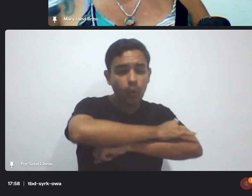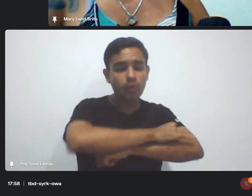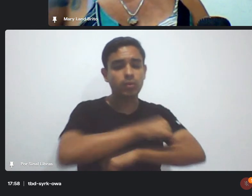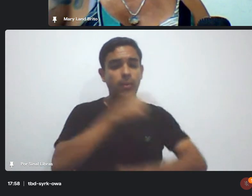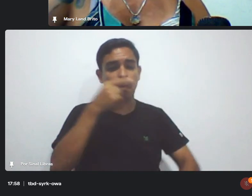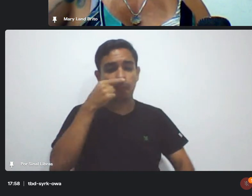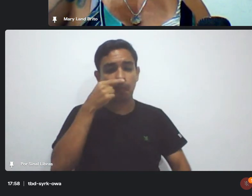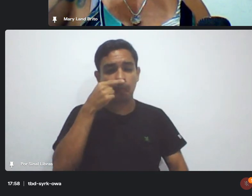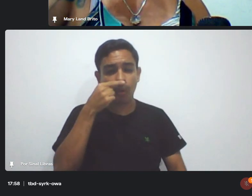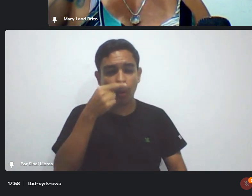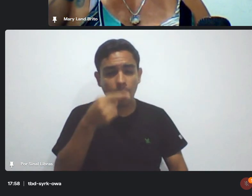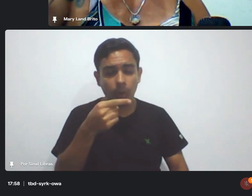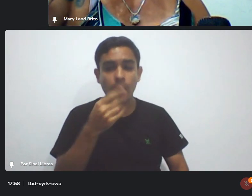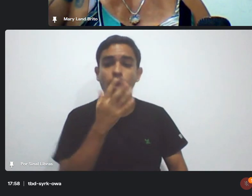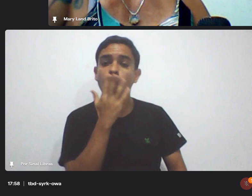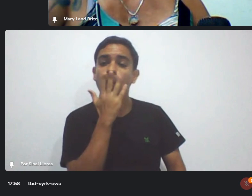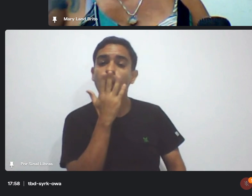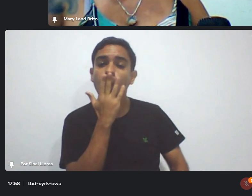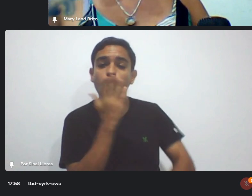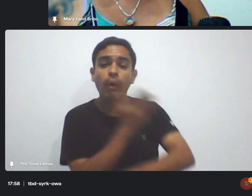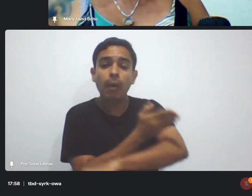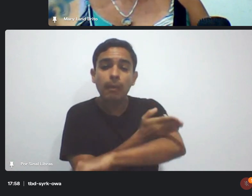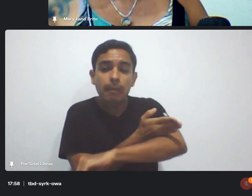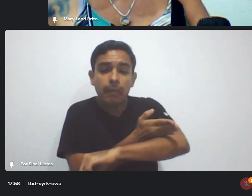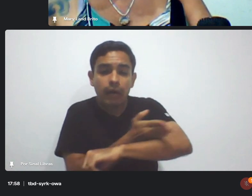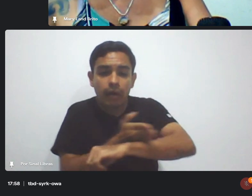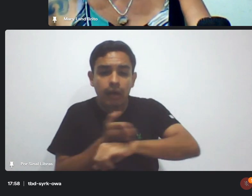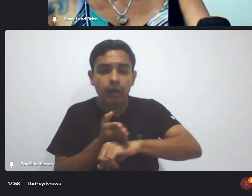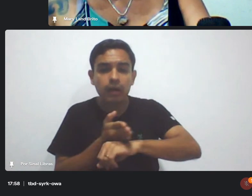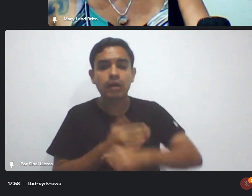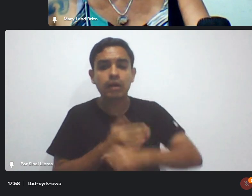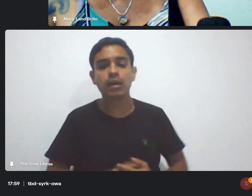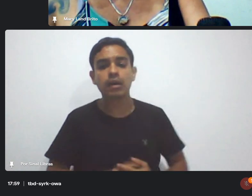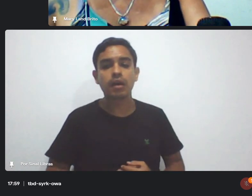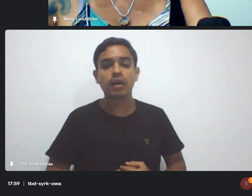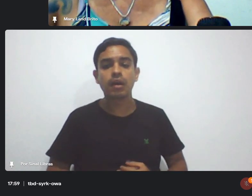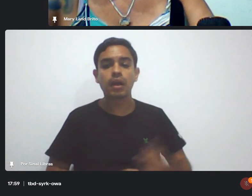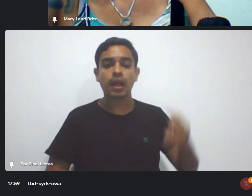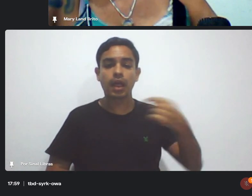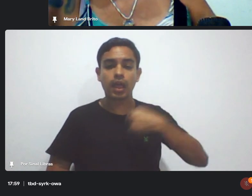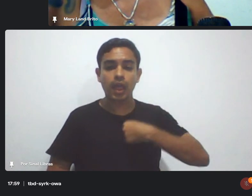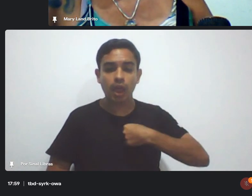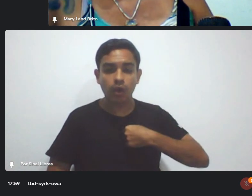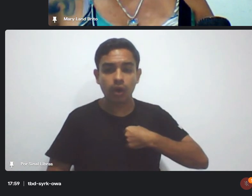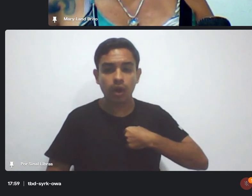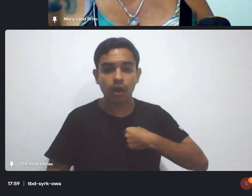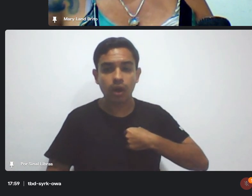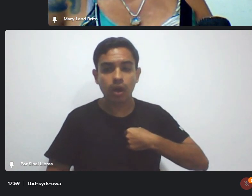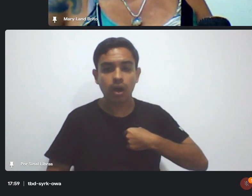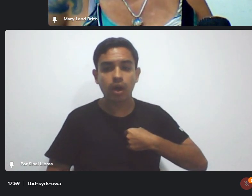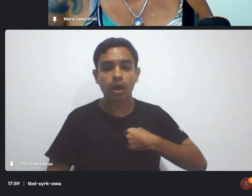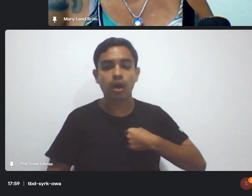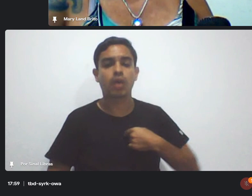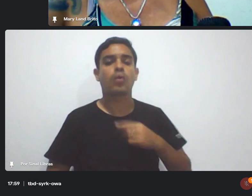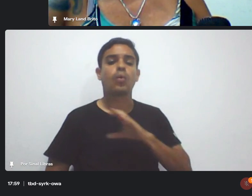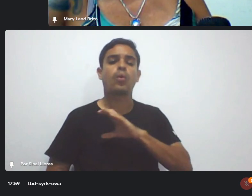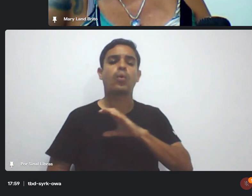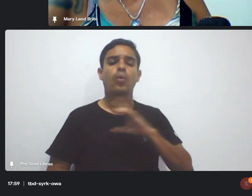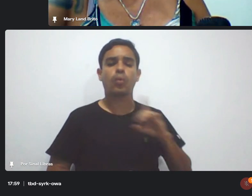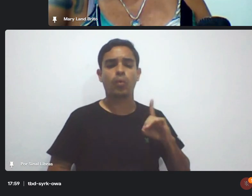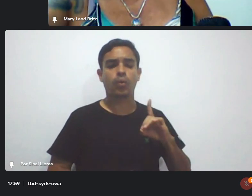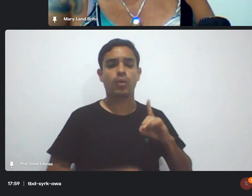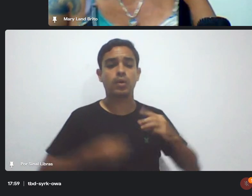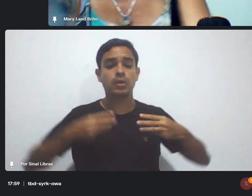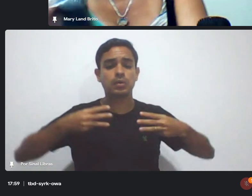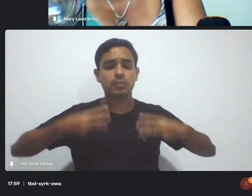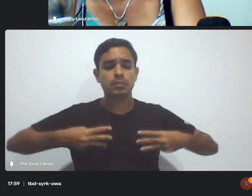branco, meio amarelado, e estou nomeado para coordenar o Ministério da Cultura